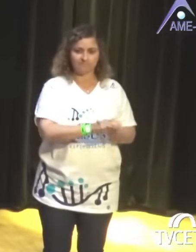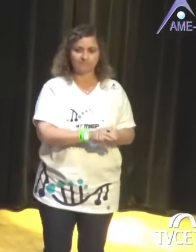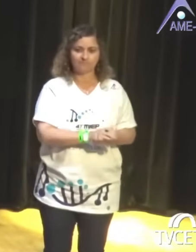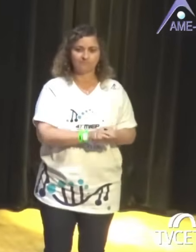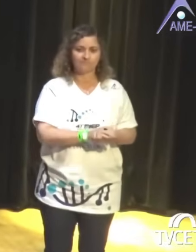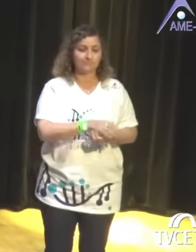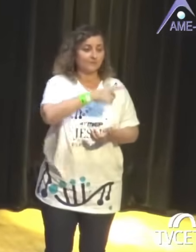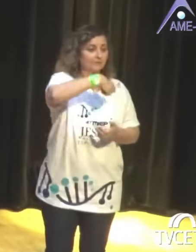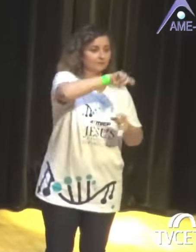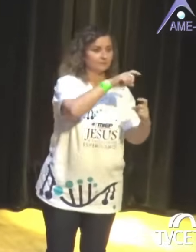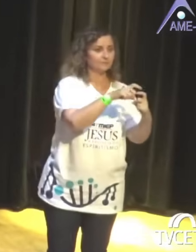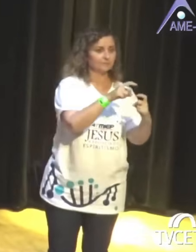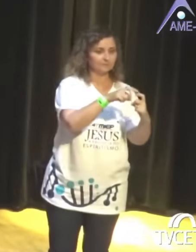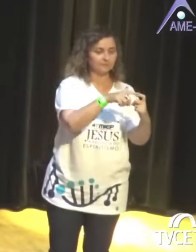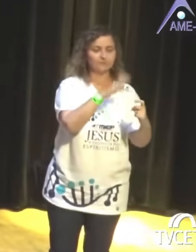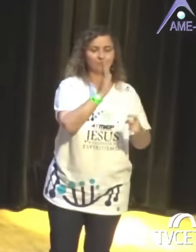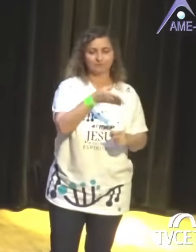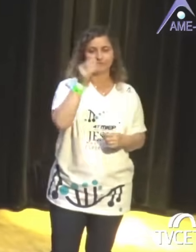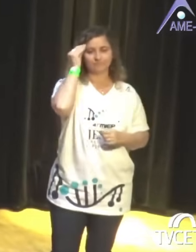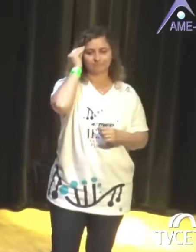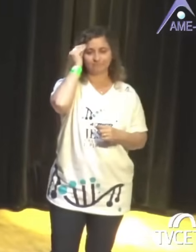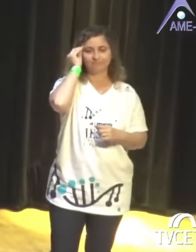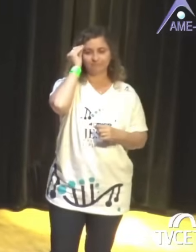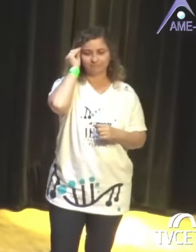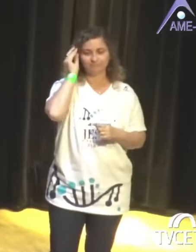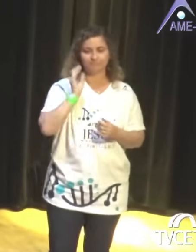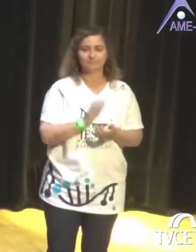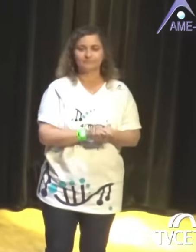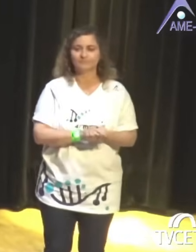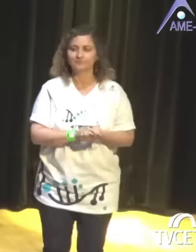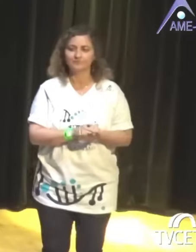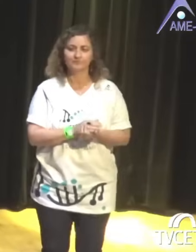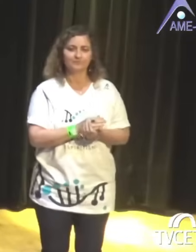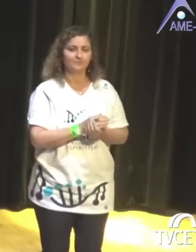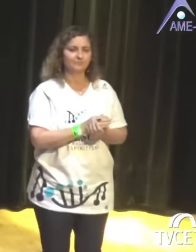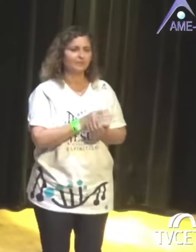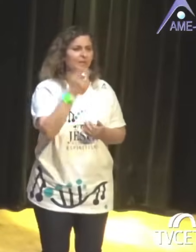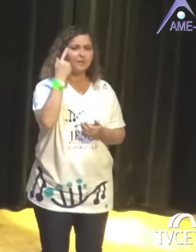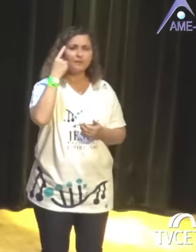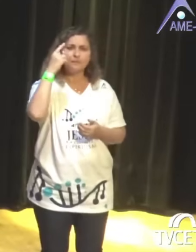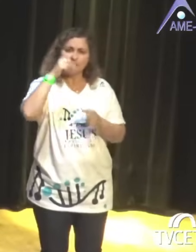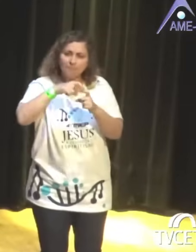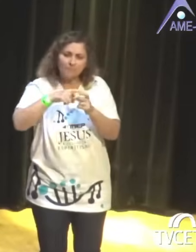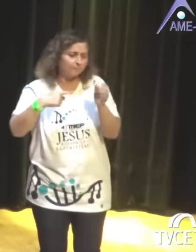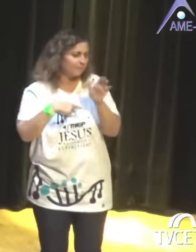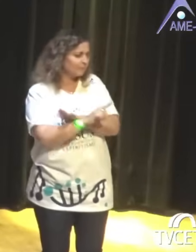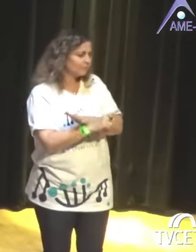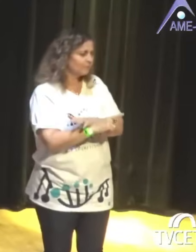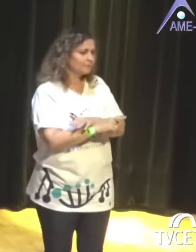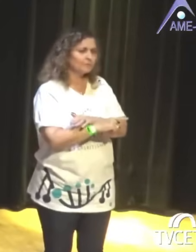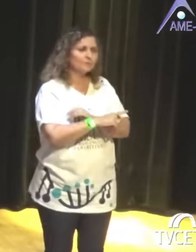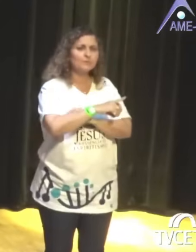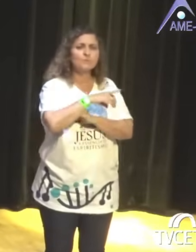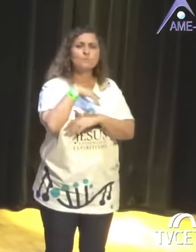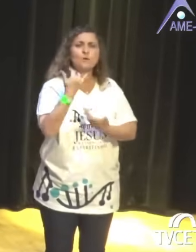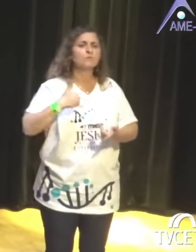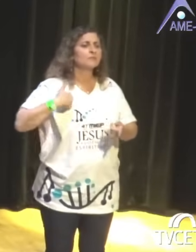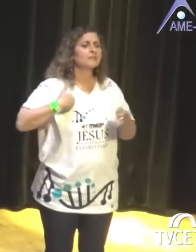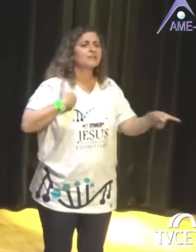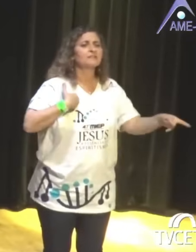muita experiência de Encarnação e o perguntou qual que é a idade da senhora ela falou assim não